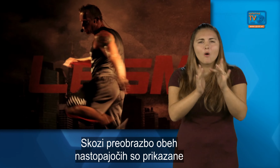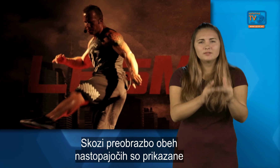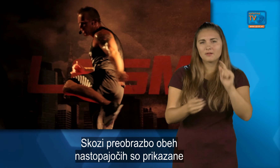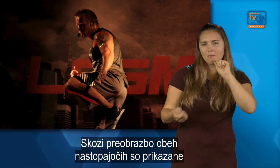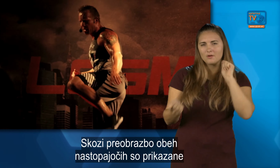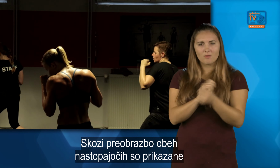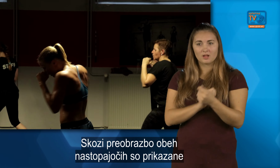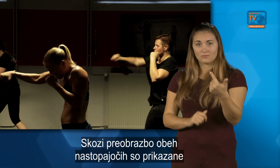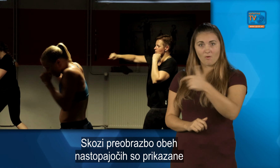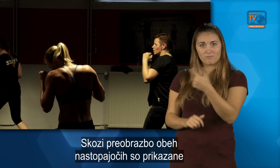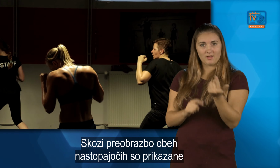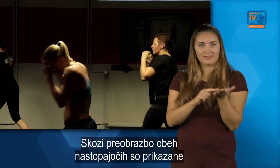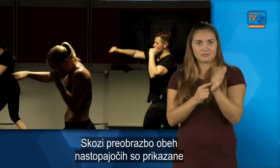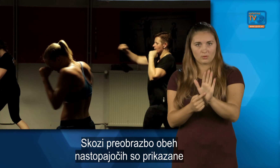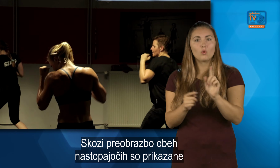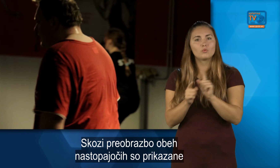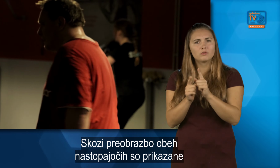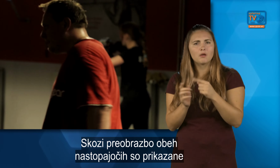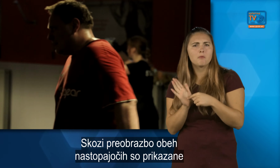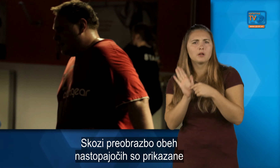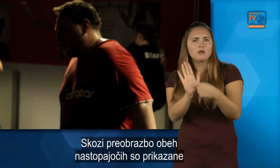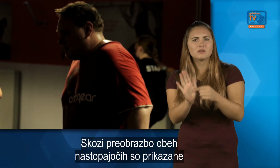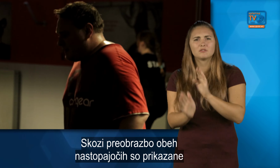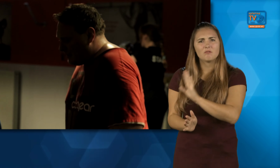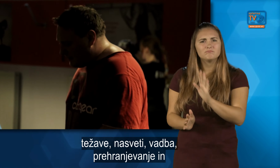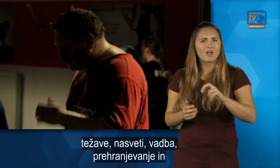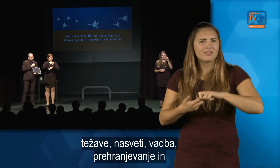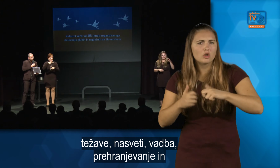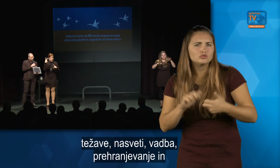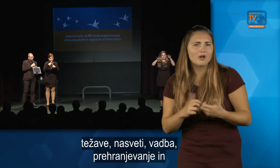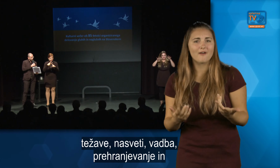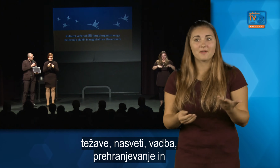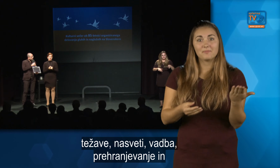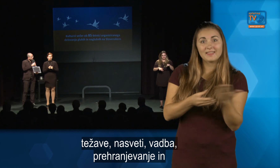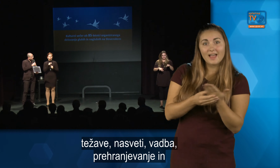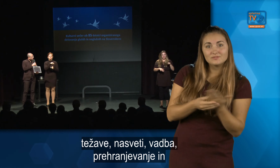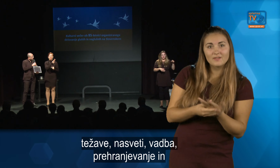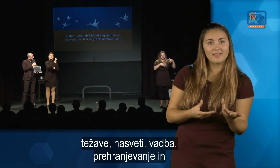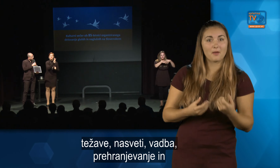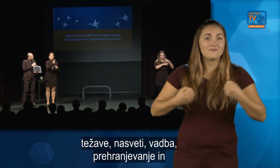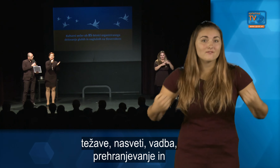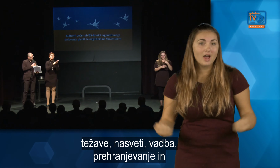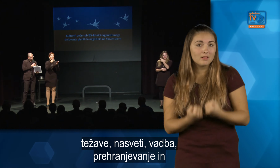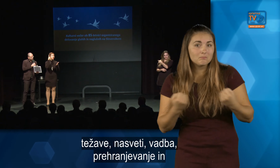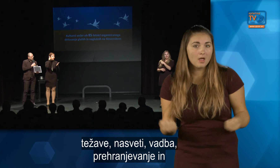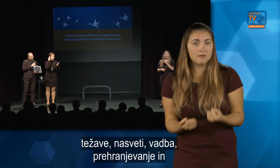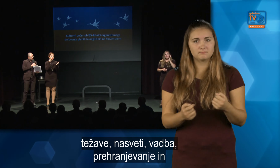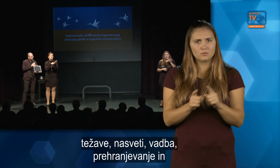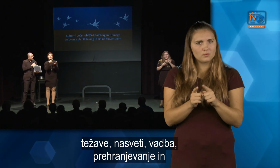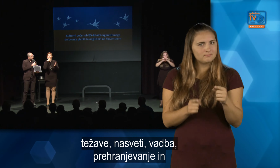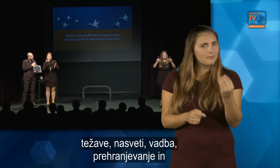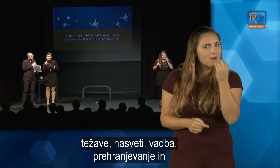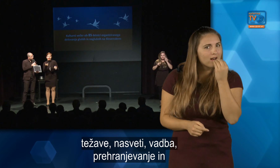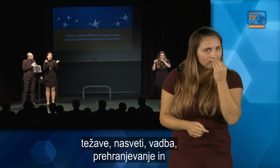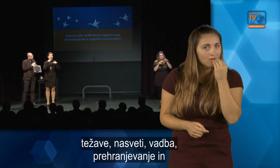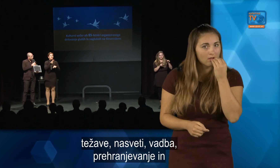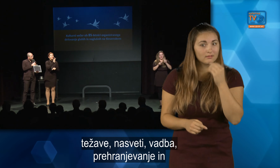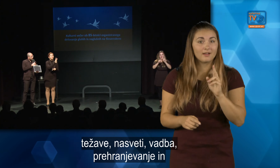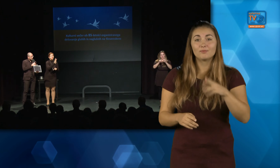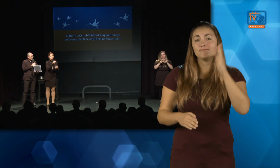Skozi preobrazbo obeh nastopajočih so prikazane težave, nasveti, vadba, prehranjevanje